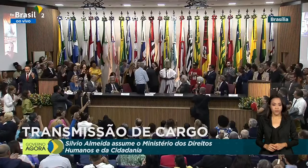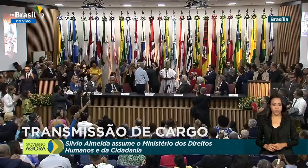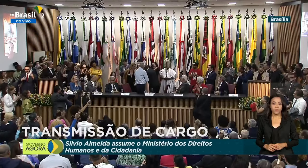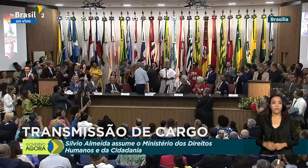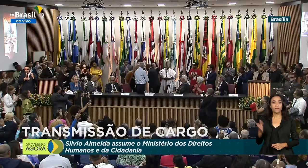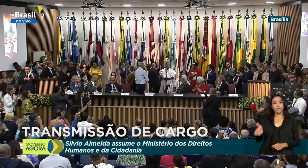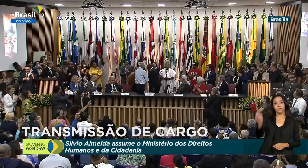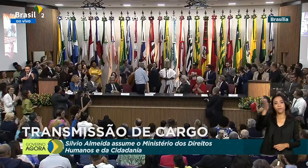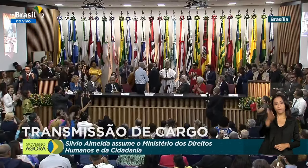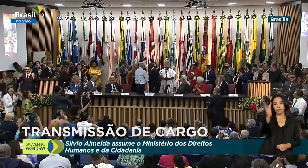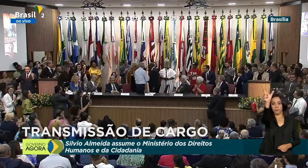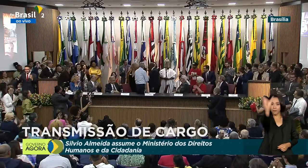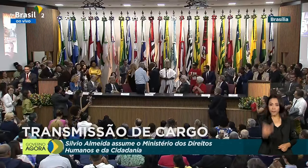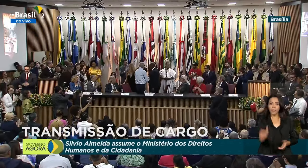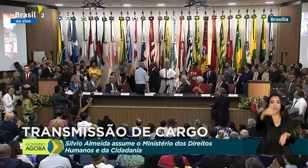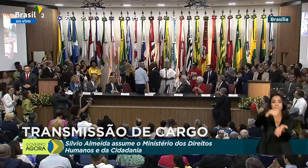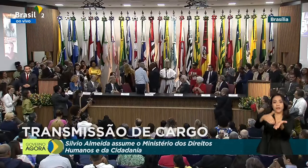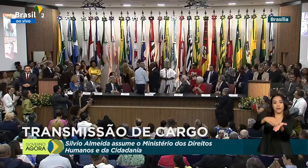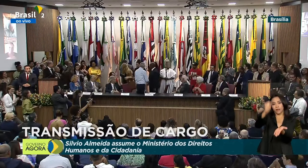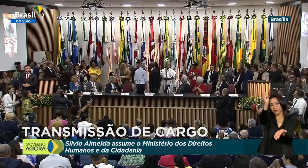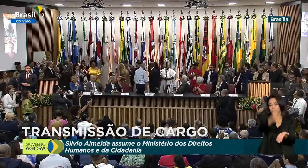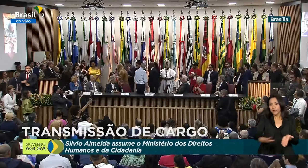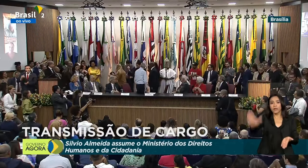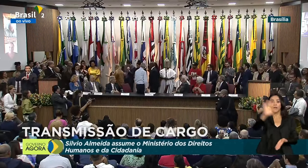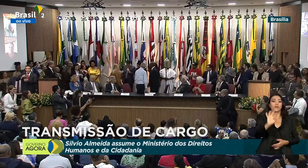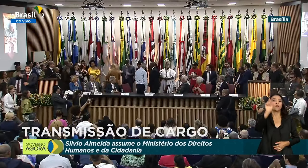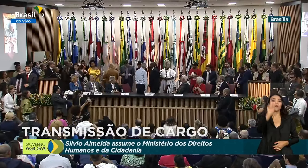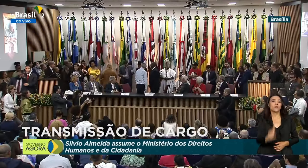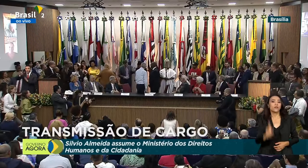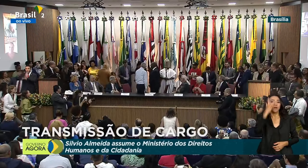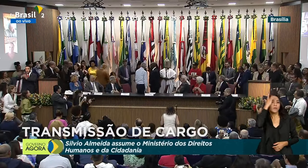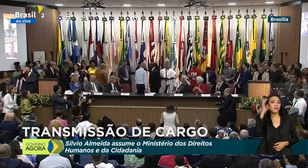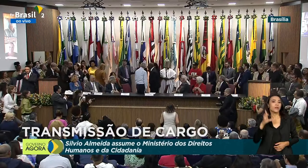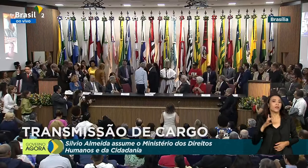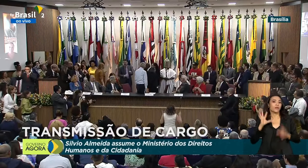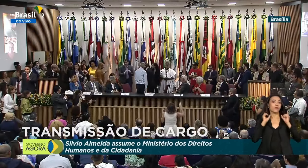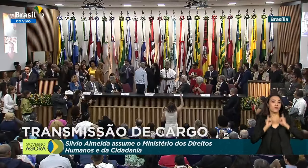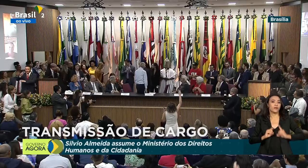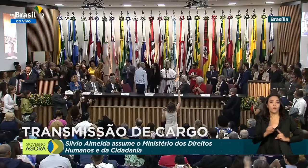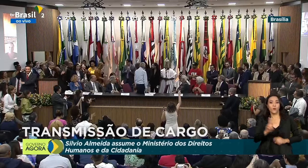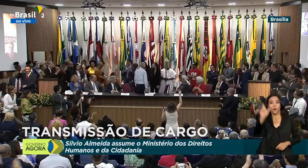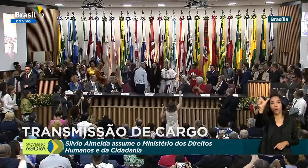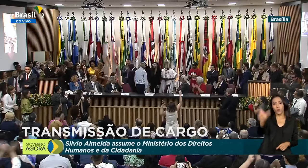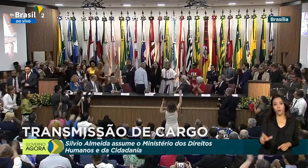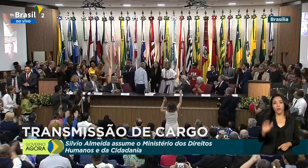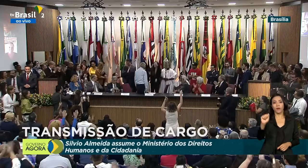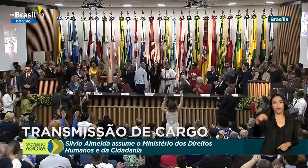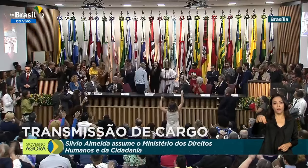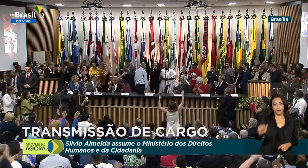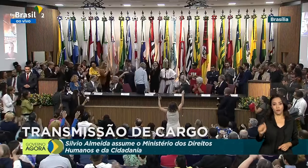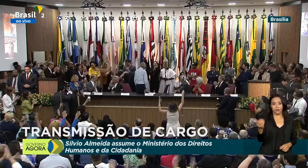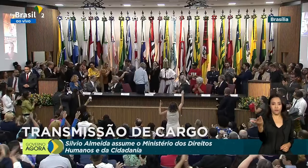a secretária nacional dos direitos da pessoa com deficiência Ana Paula feminilla